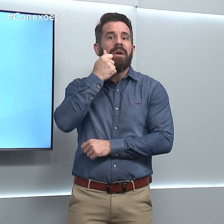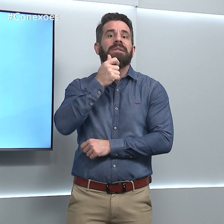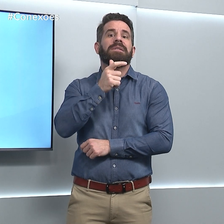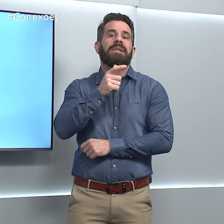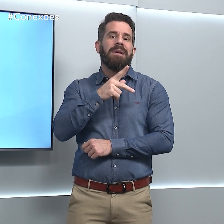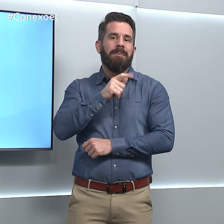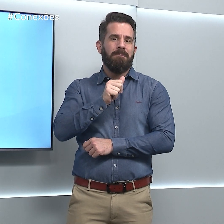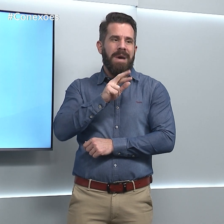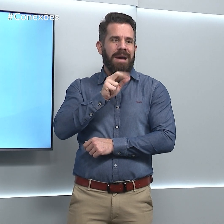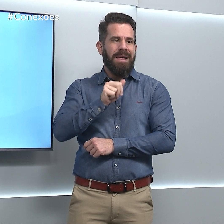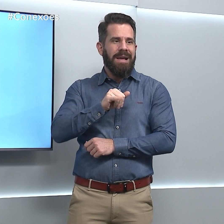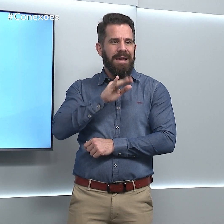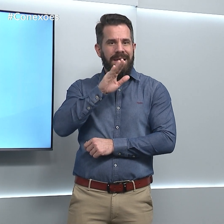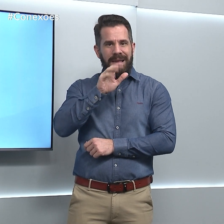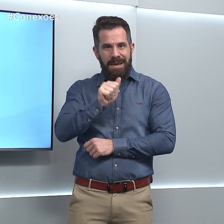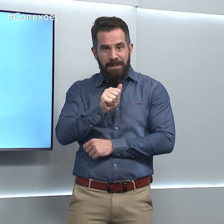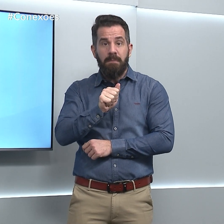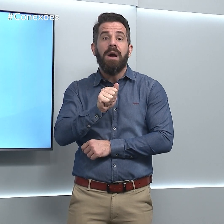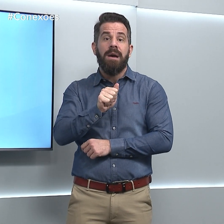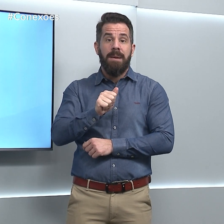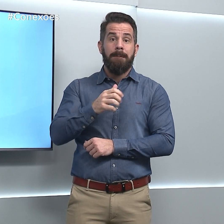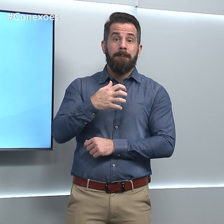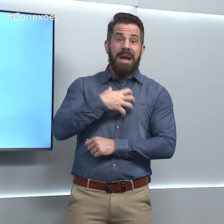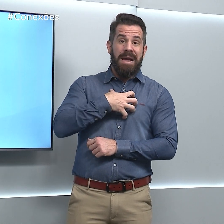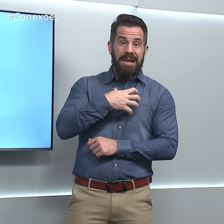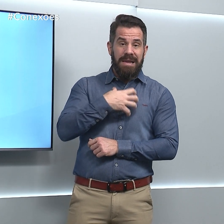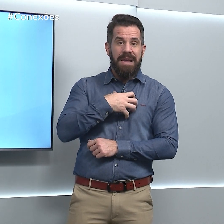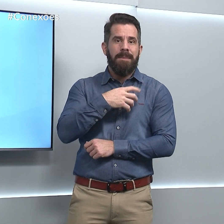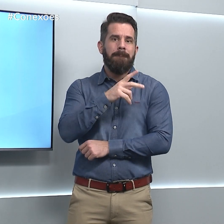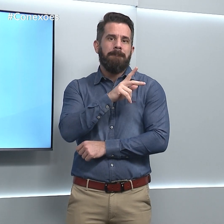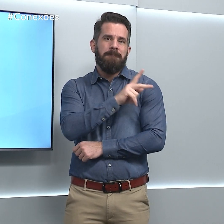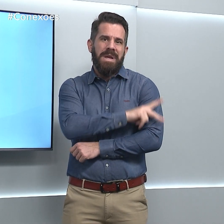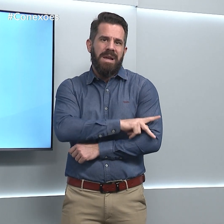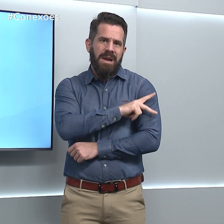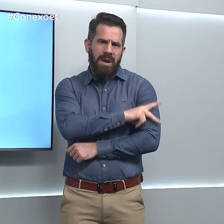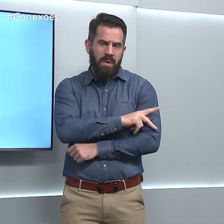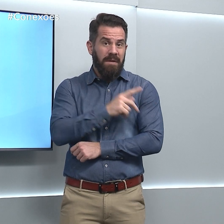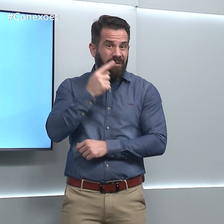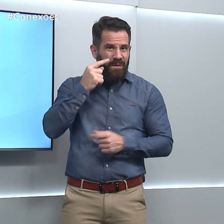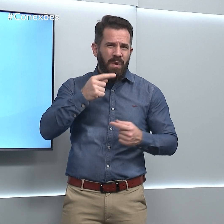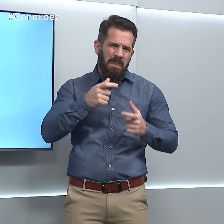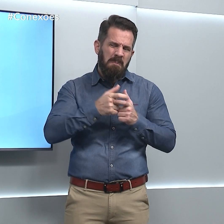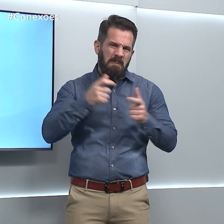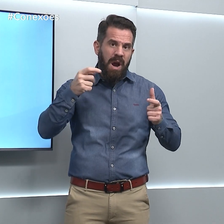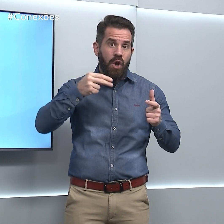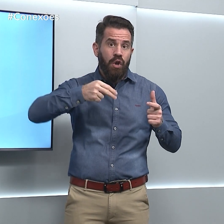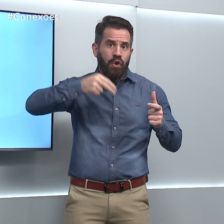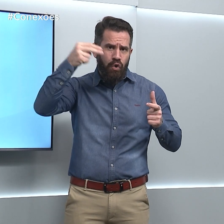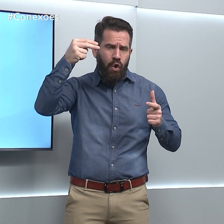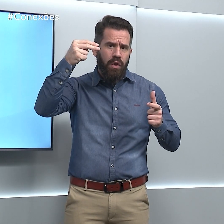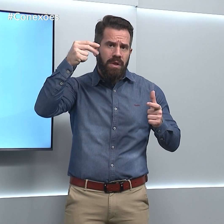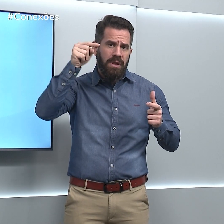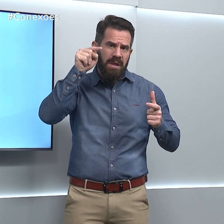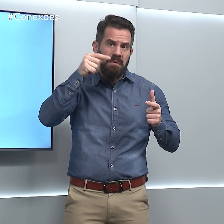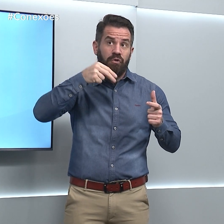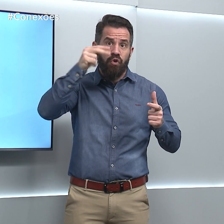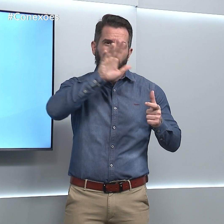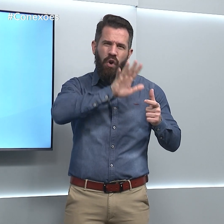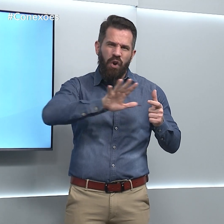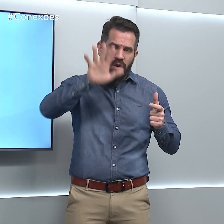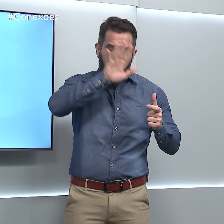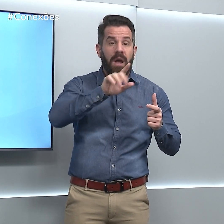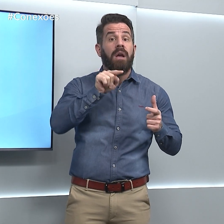Paraíba, Bahia e Piauí, a maioria no estado, na região Nordeste, como vocês podem ver, as mulheres já sustentam